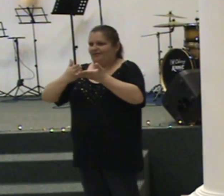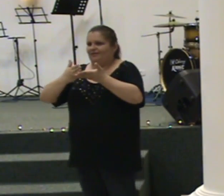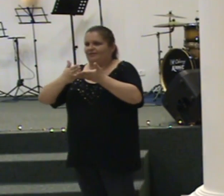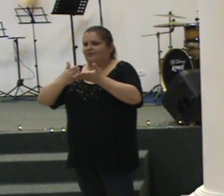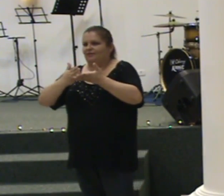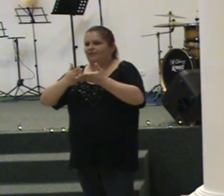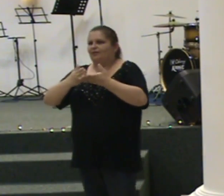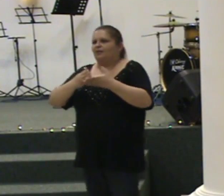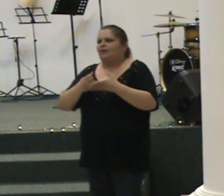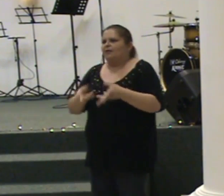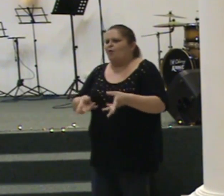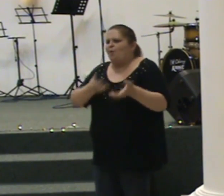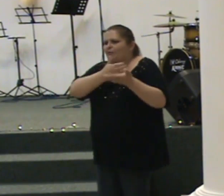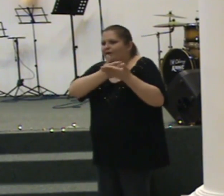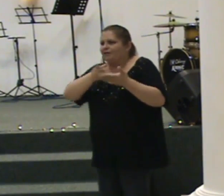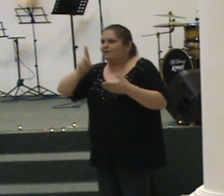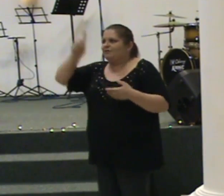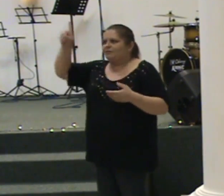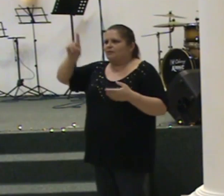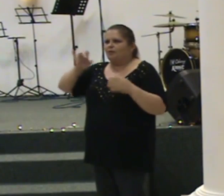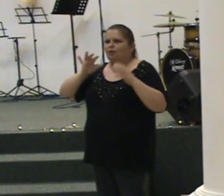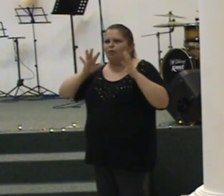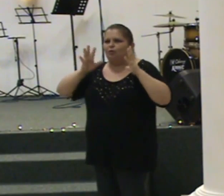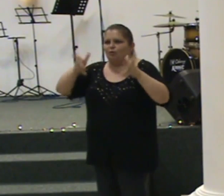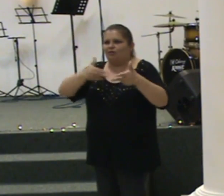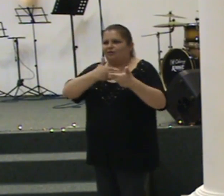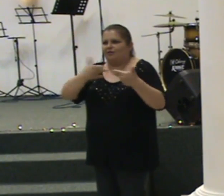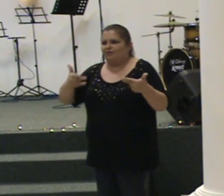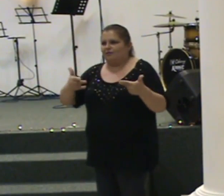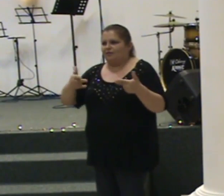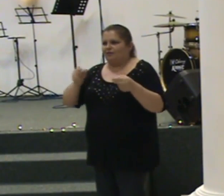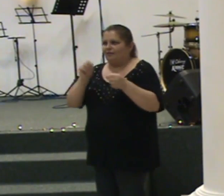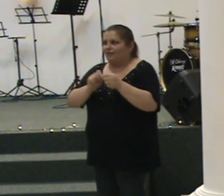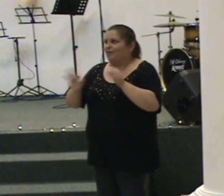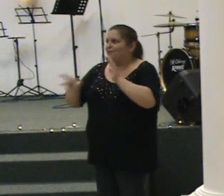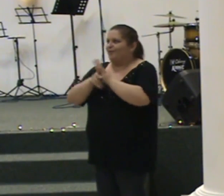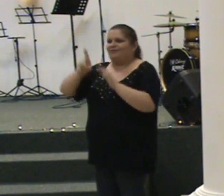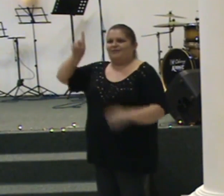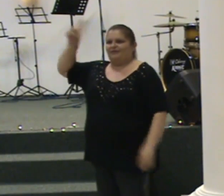Ele estava no princípio com Deus, todas as coisas foram feitas por ele.